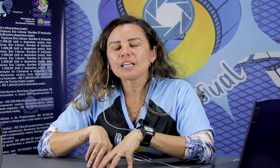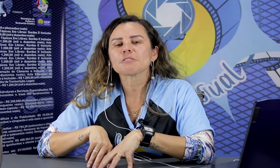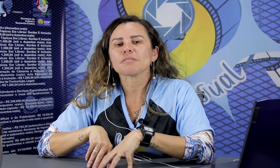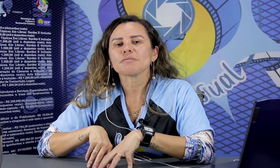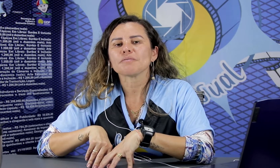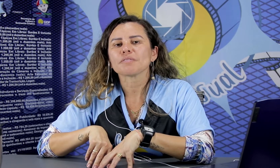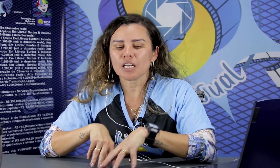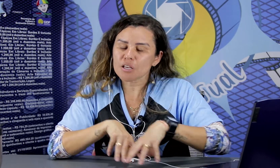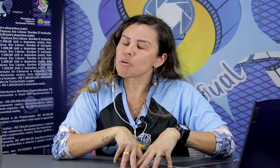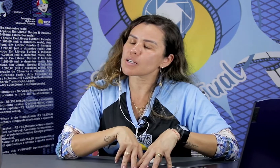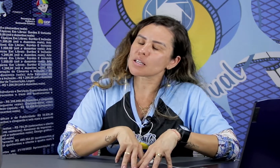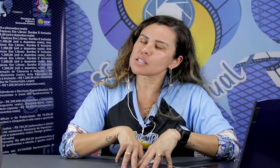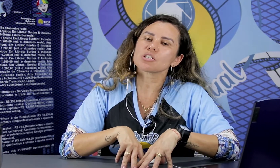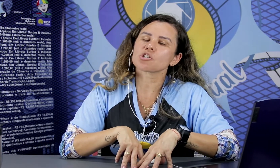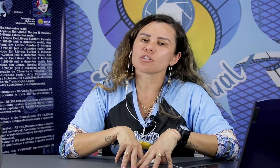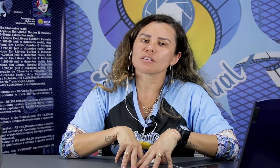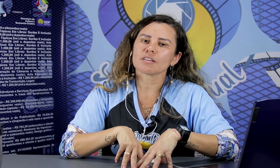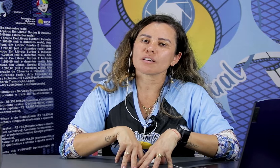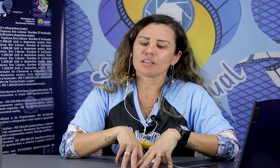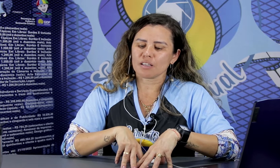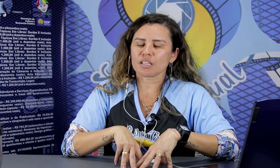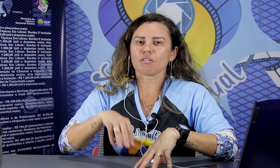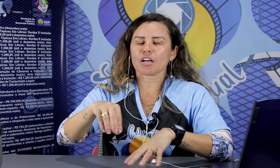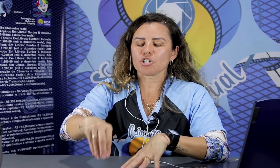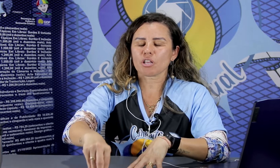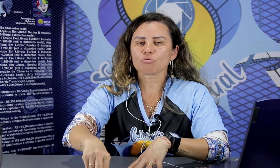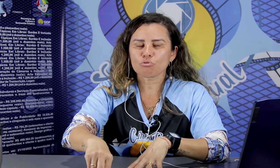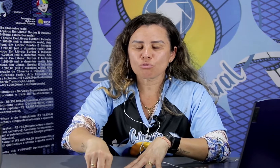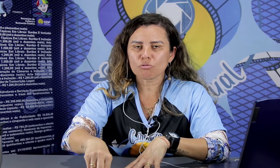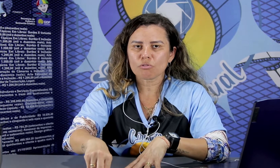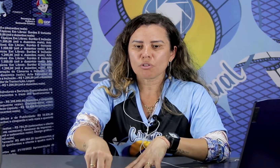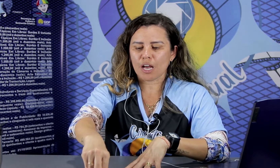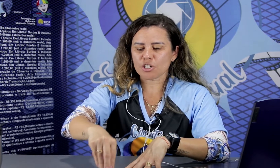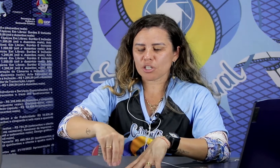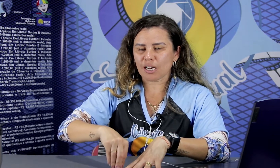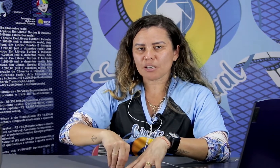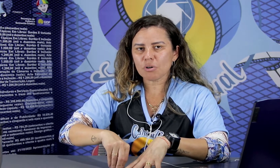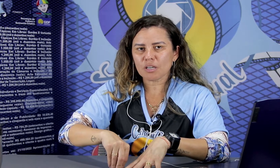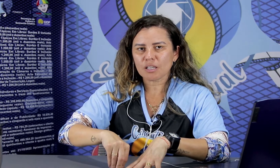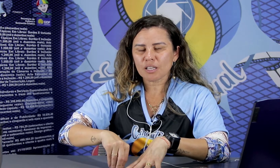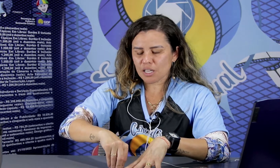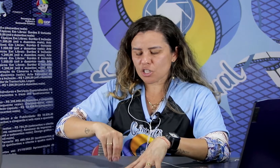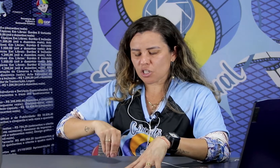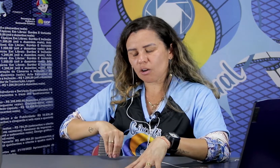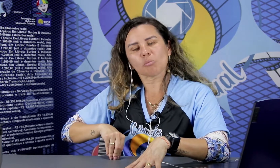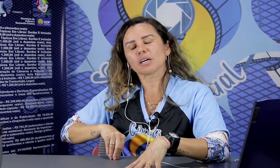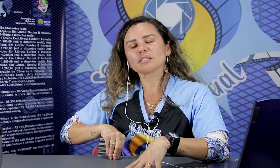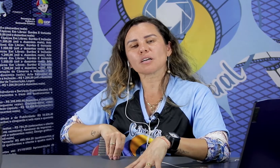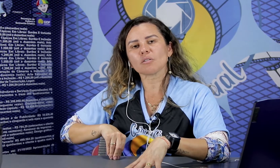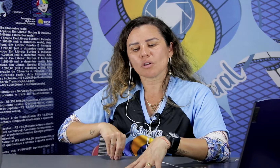língua. Língua é essa que existe. Então, a gente tem o surdo, a gente tem a língua e a gente tem a comunicação.